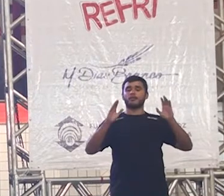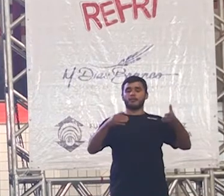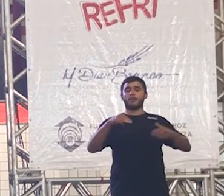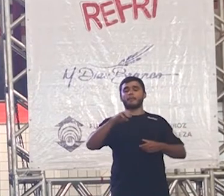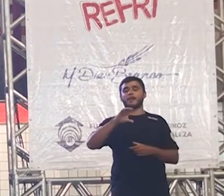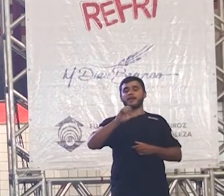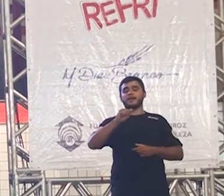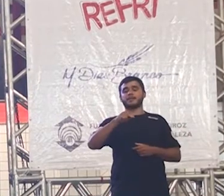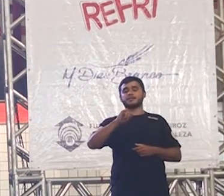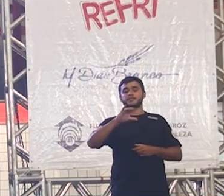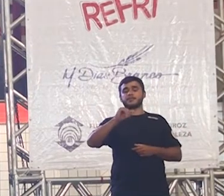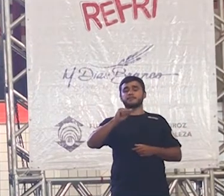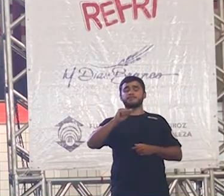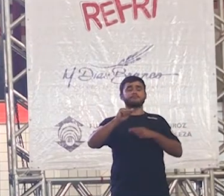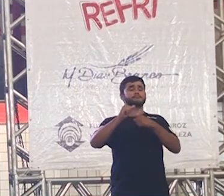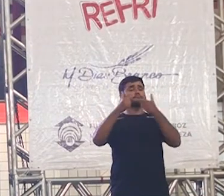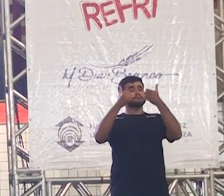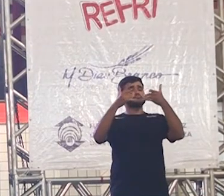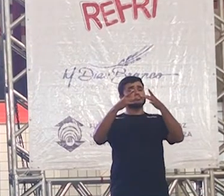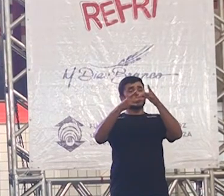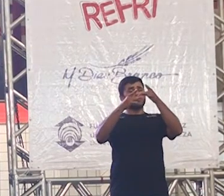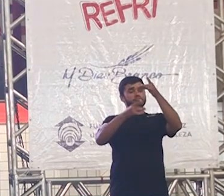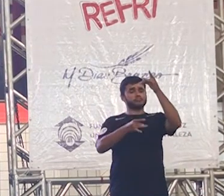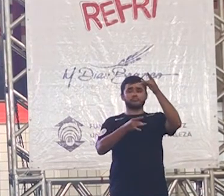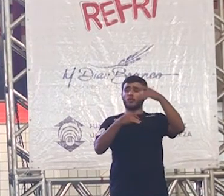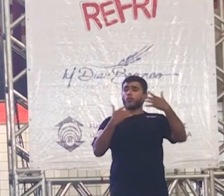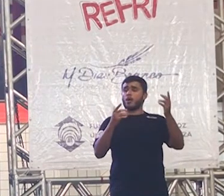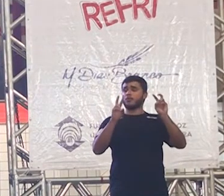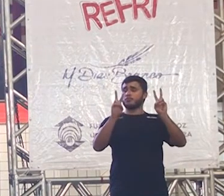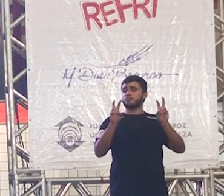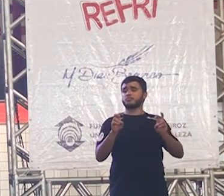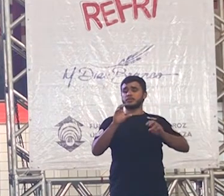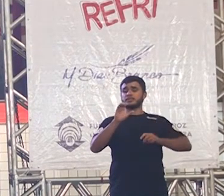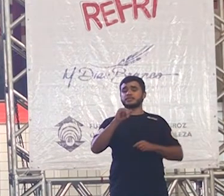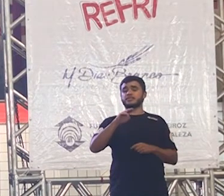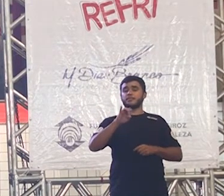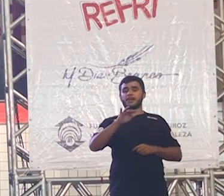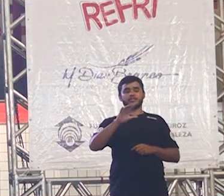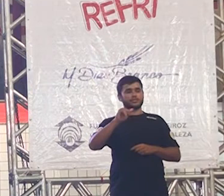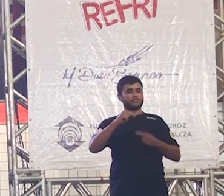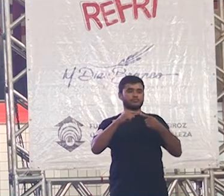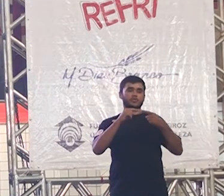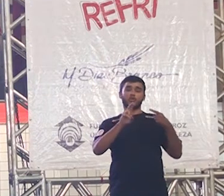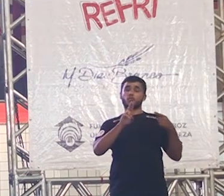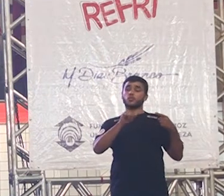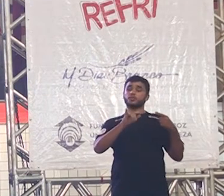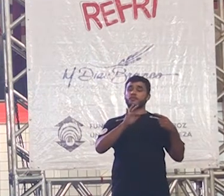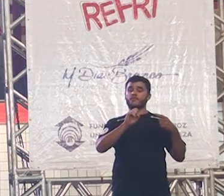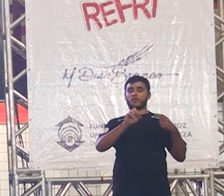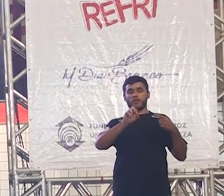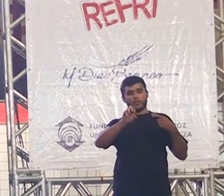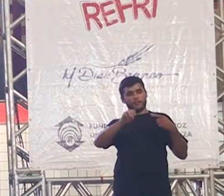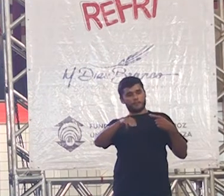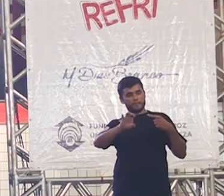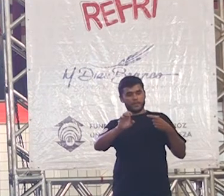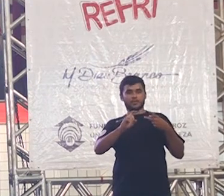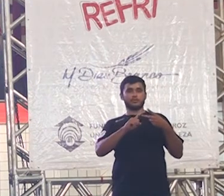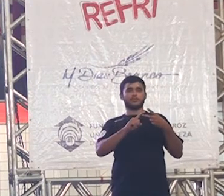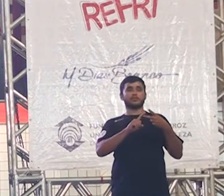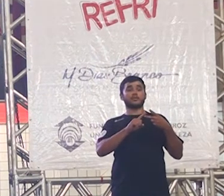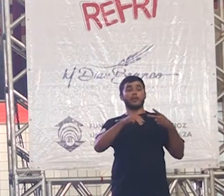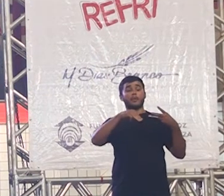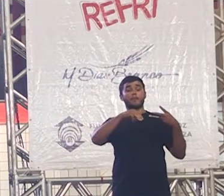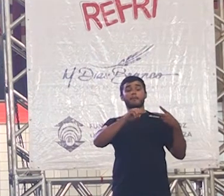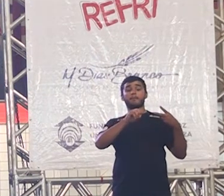e hoje, na parte da mecânica, nós vamos estudar a cinemática, os movimentos uniforme e movimento uniformemente variado.